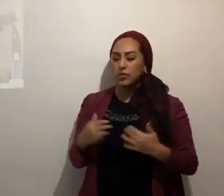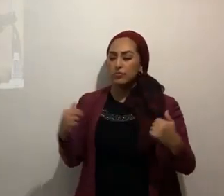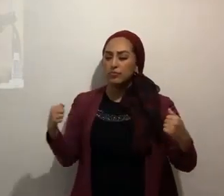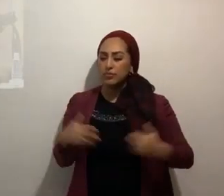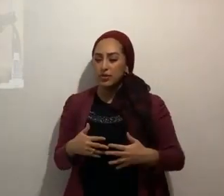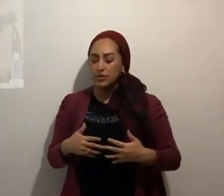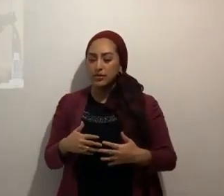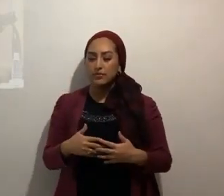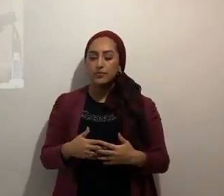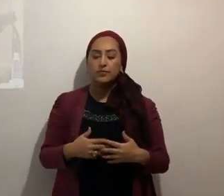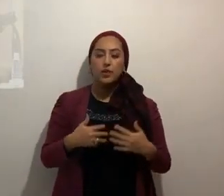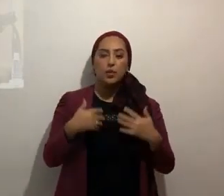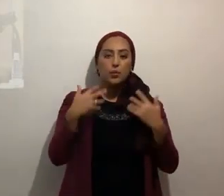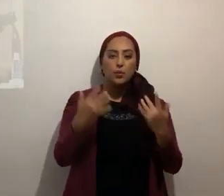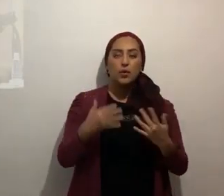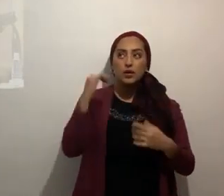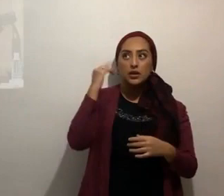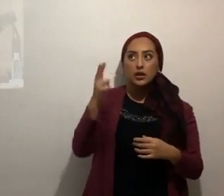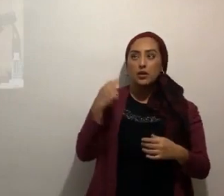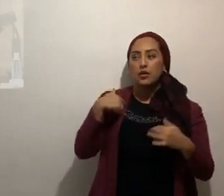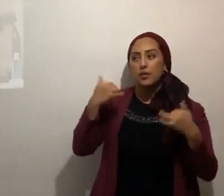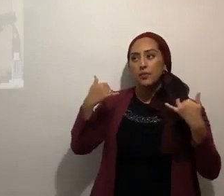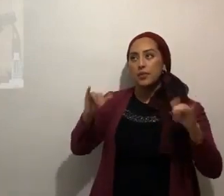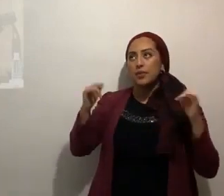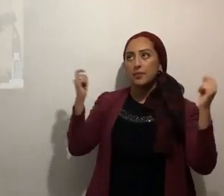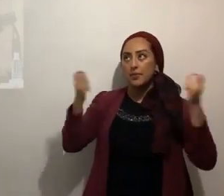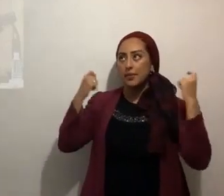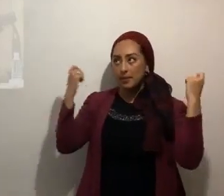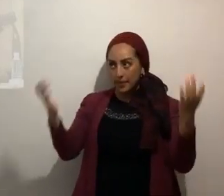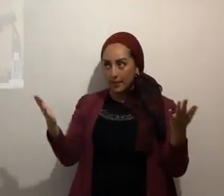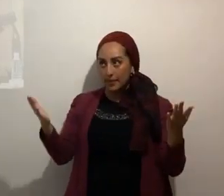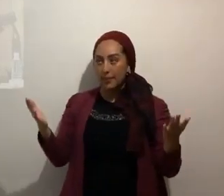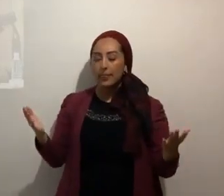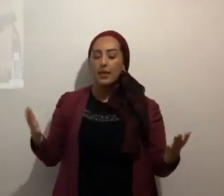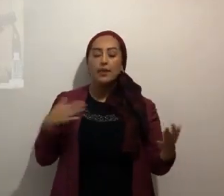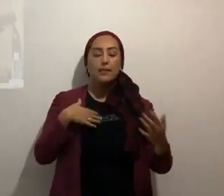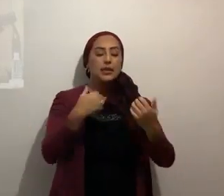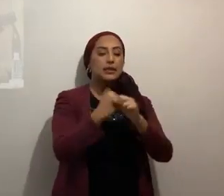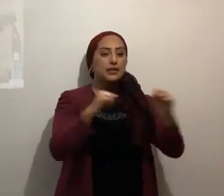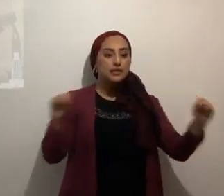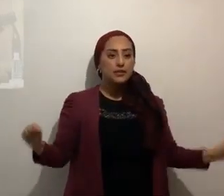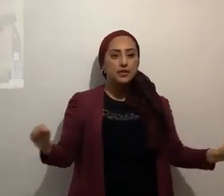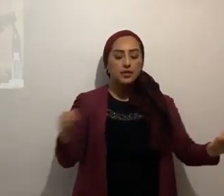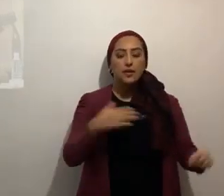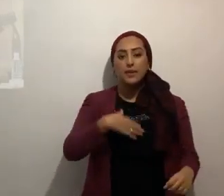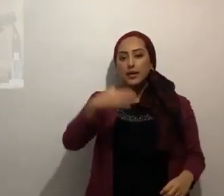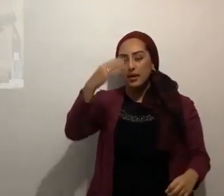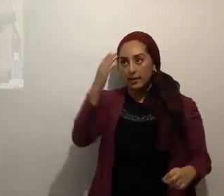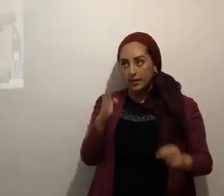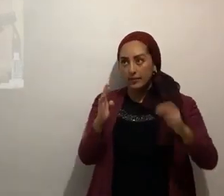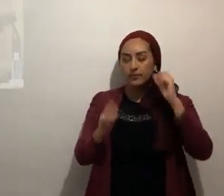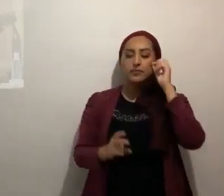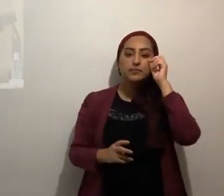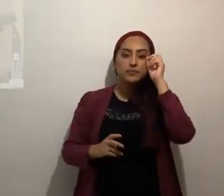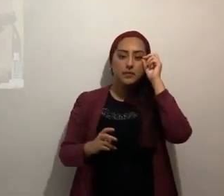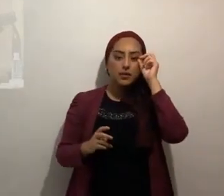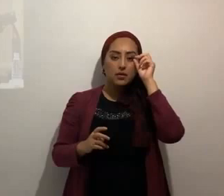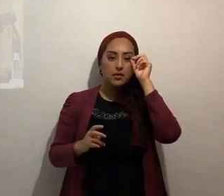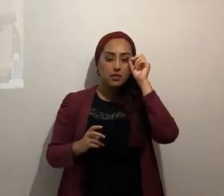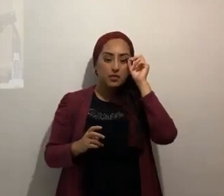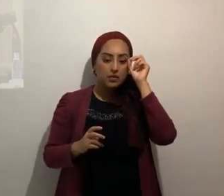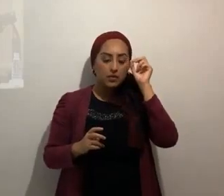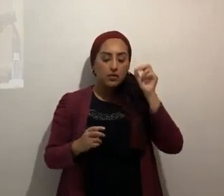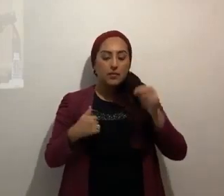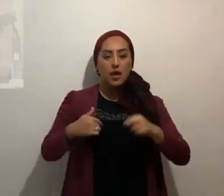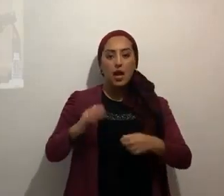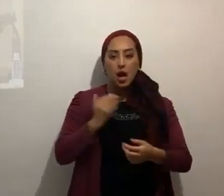de mí? Espera en Yahweh, porque aún he de exaltarte. Salvación mía y Elohim mío. Entonces nuestra alma no tiene que